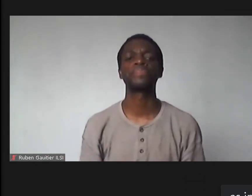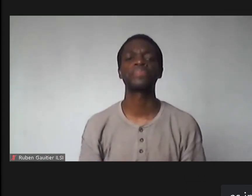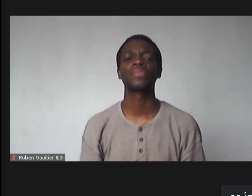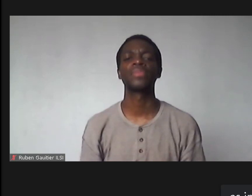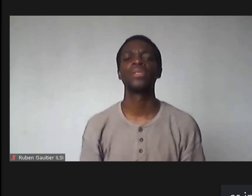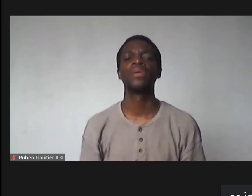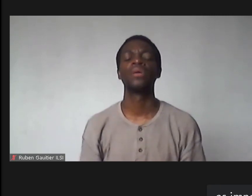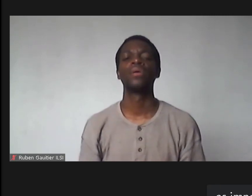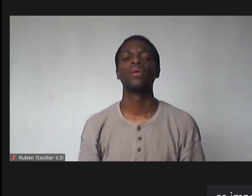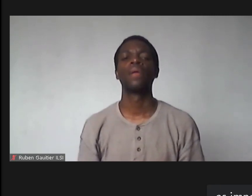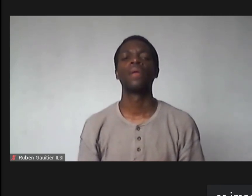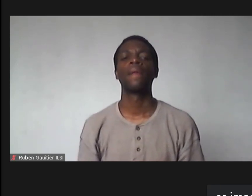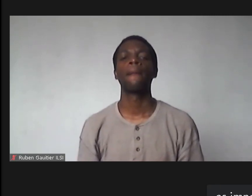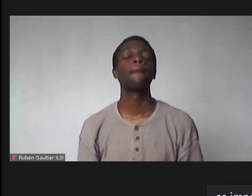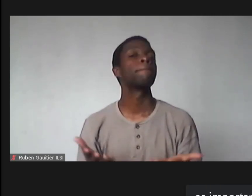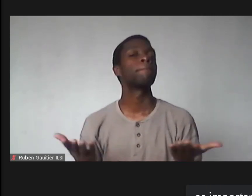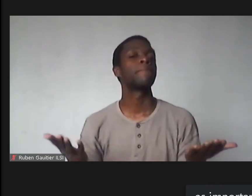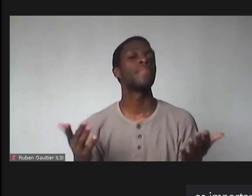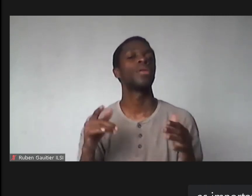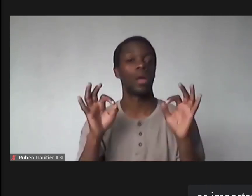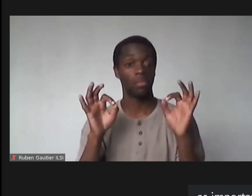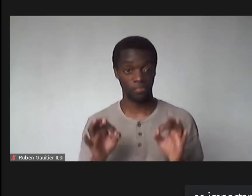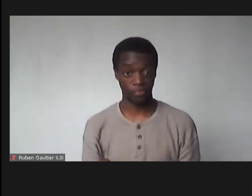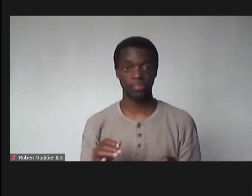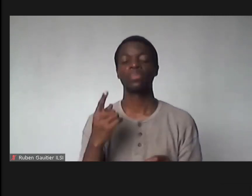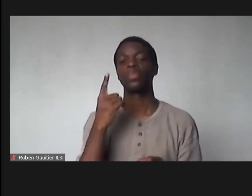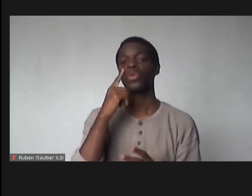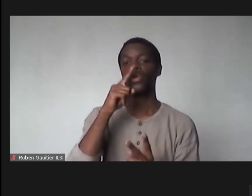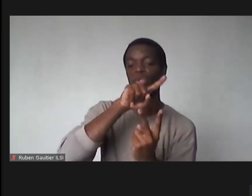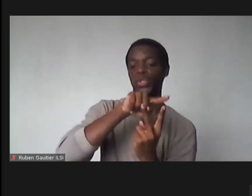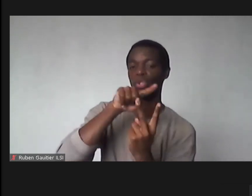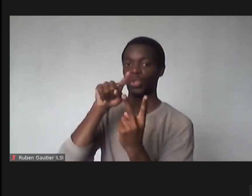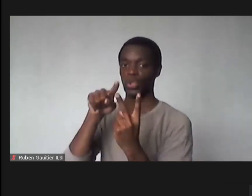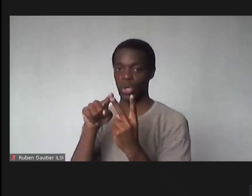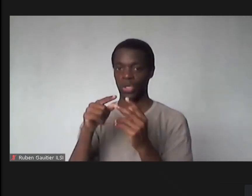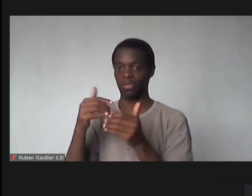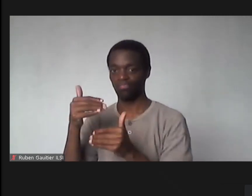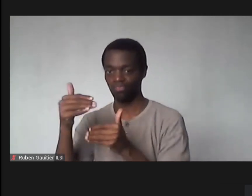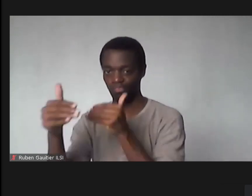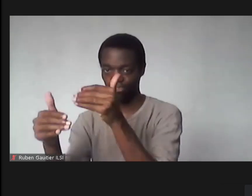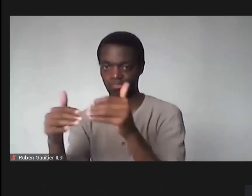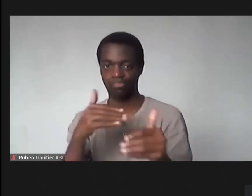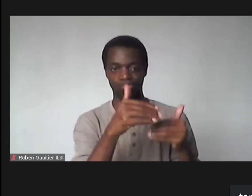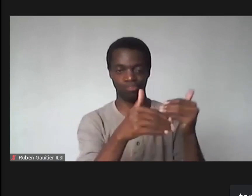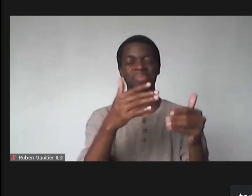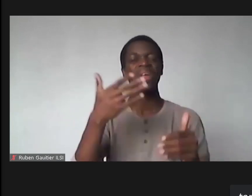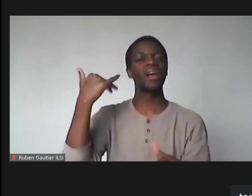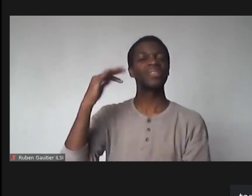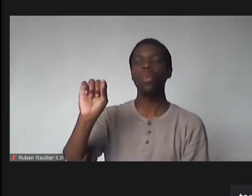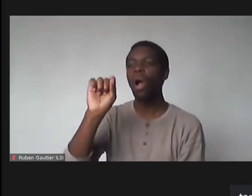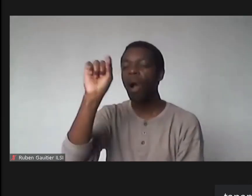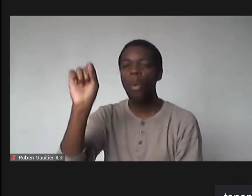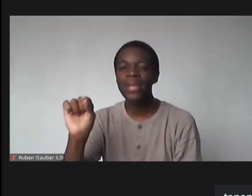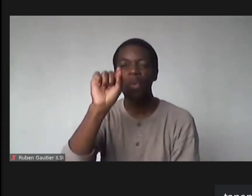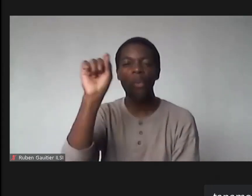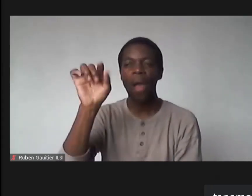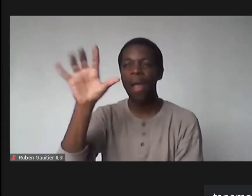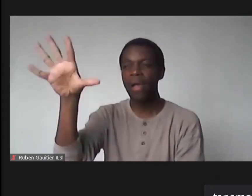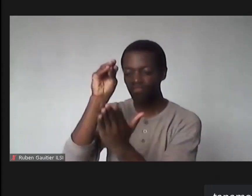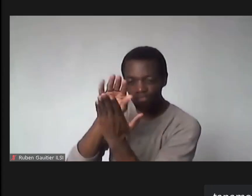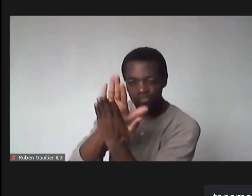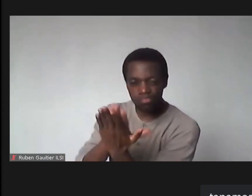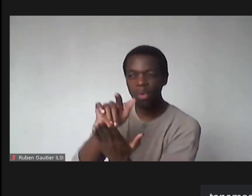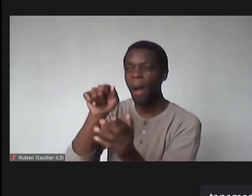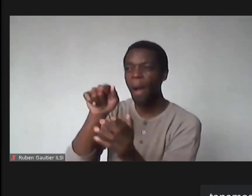En acá en Brasil tenemos en el IBGE hace como dos encuestas distintas. La primera es el censo